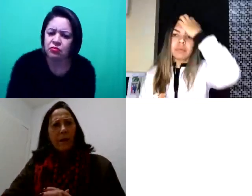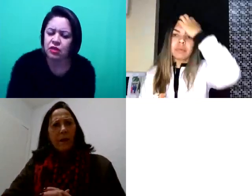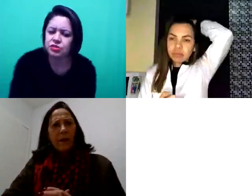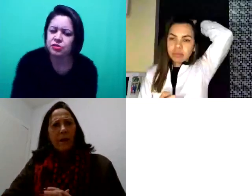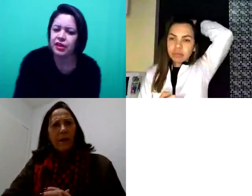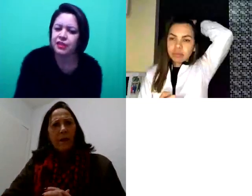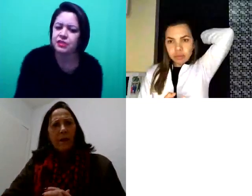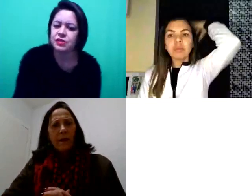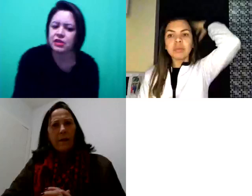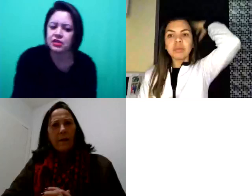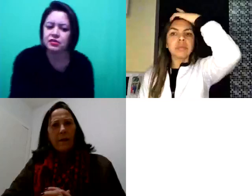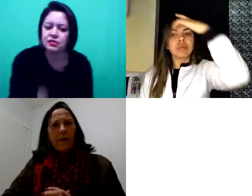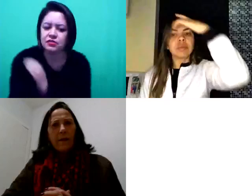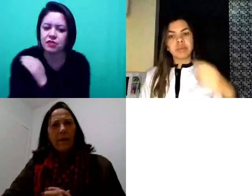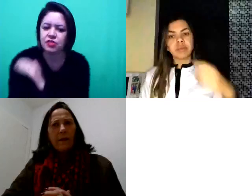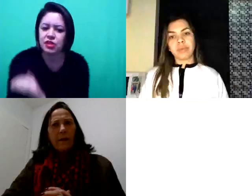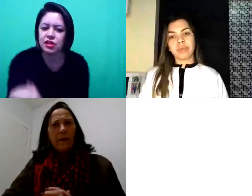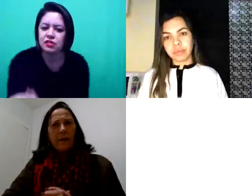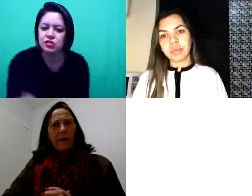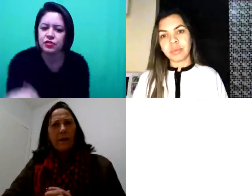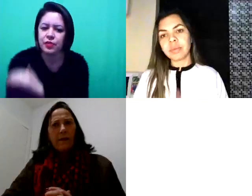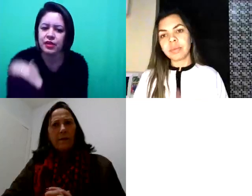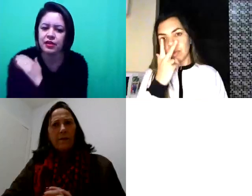Acho que é isso, Irene. Acho que é isso. Acho que ficou bem claro